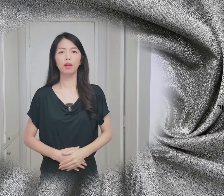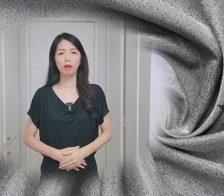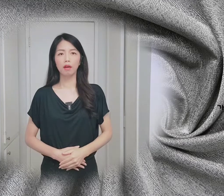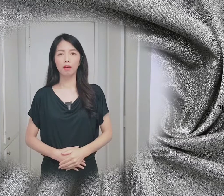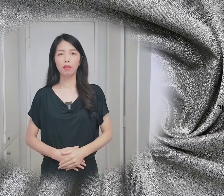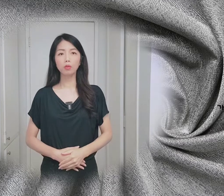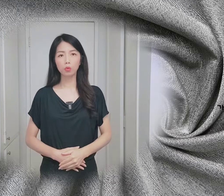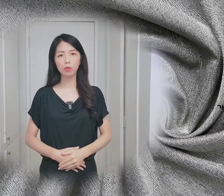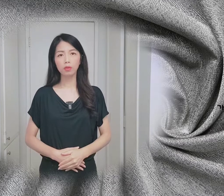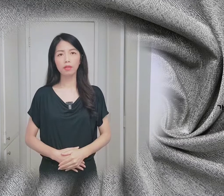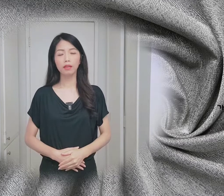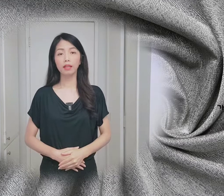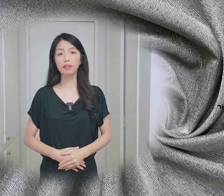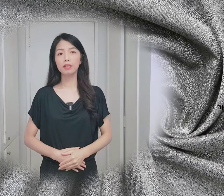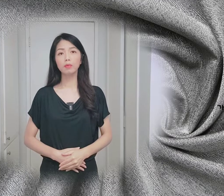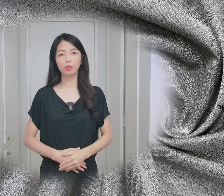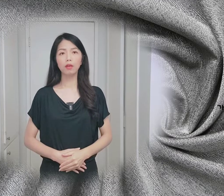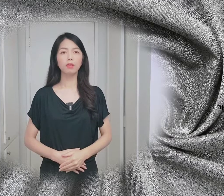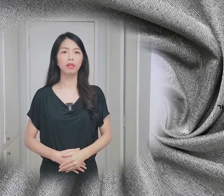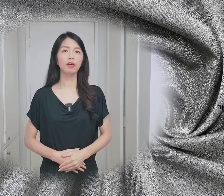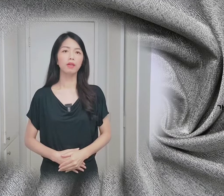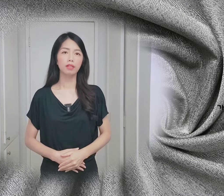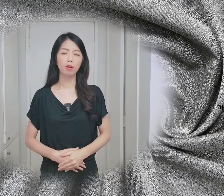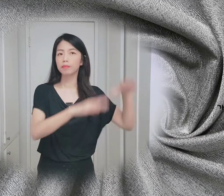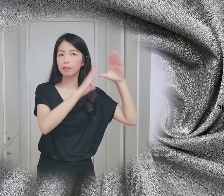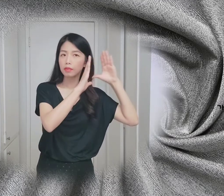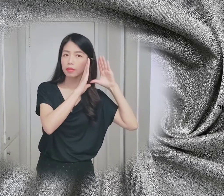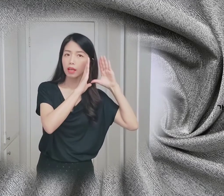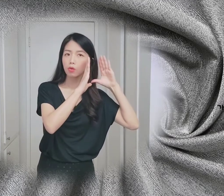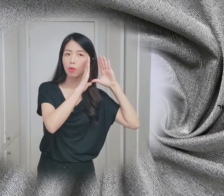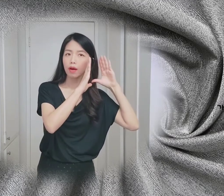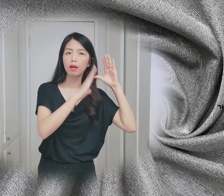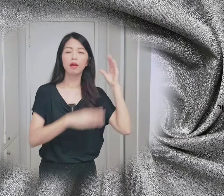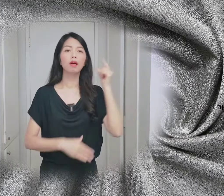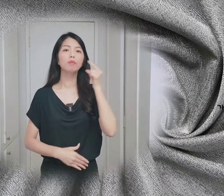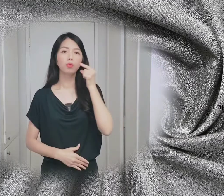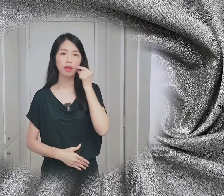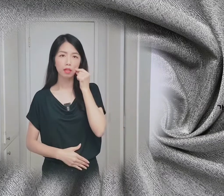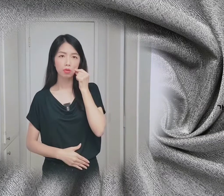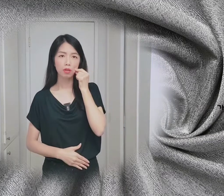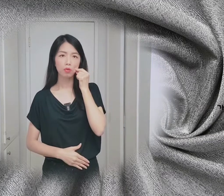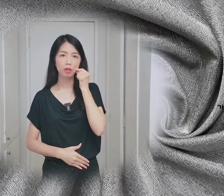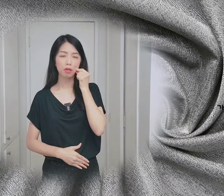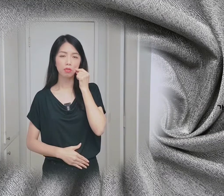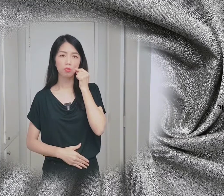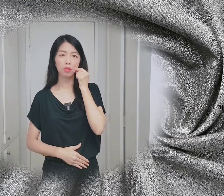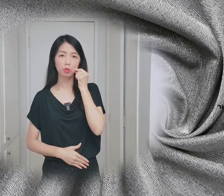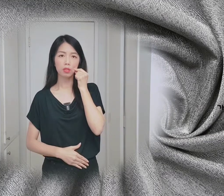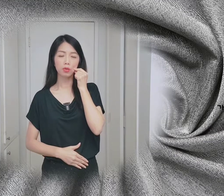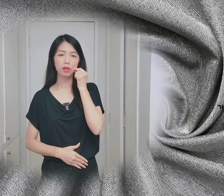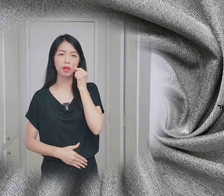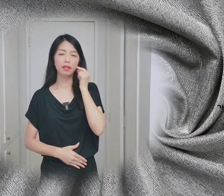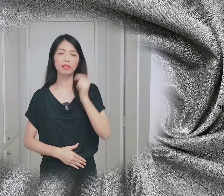놓치고. 여기서 놓치고는 내가 듣지를 못한 거잖아요. 그래서 듣다 수어와 못하다 수어를 해줬어요.